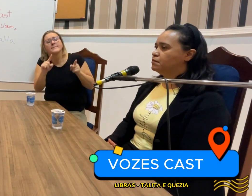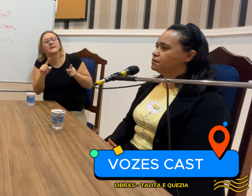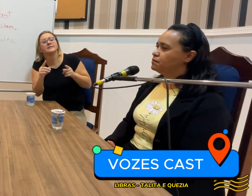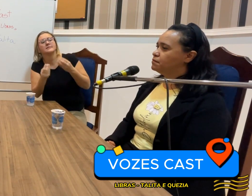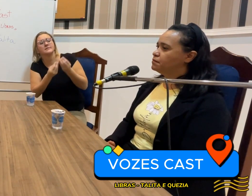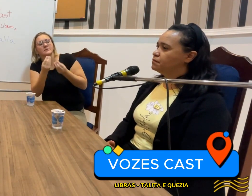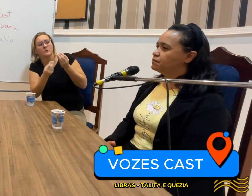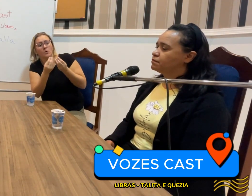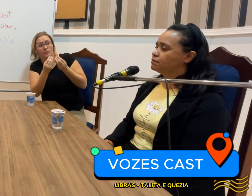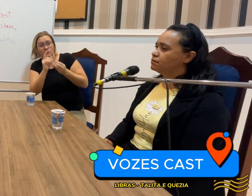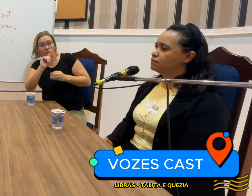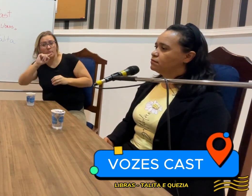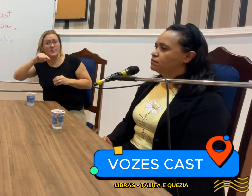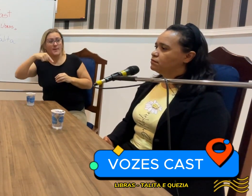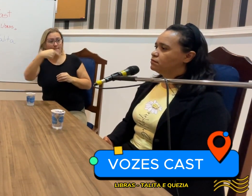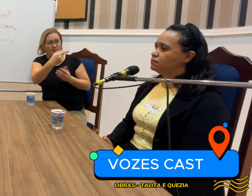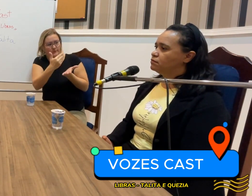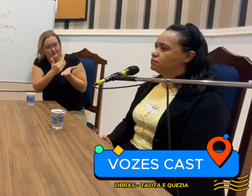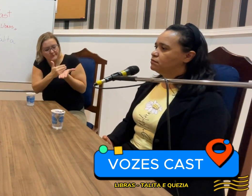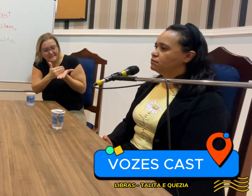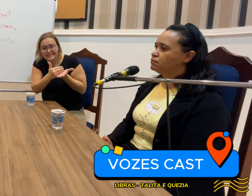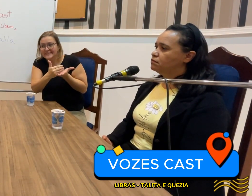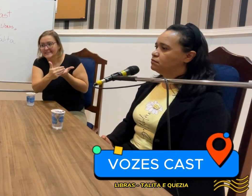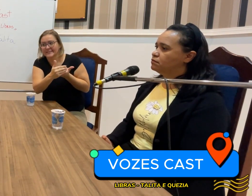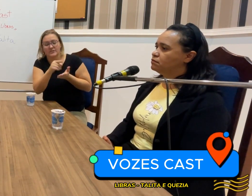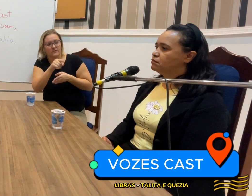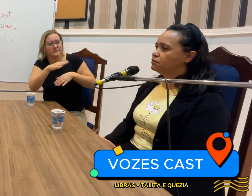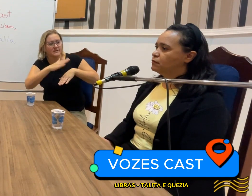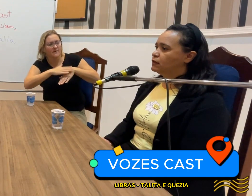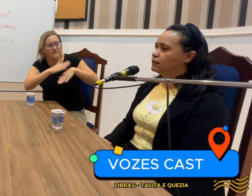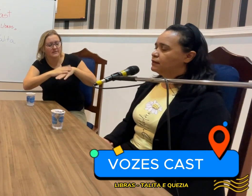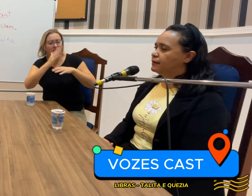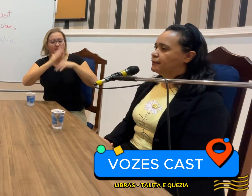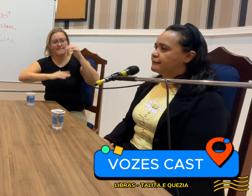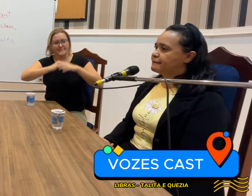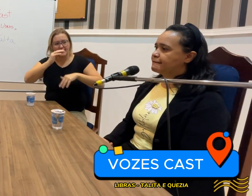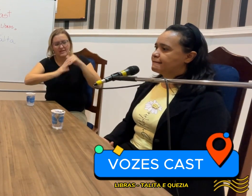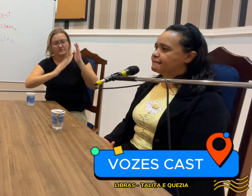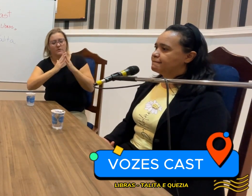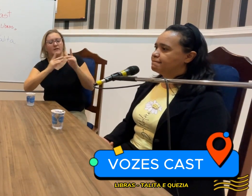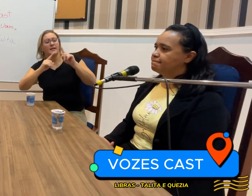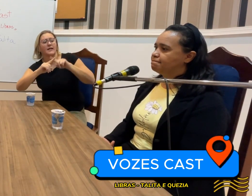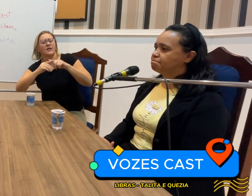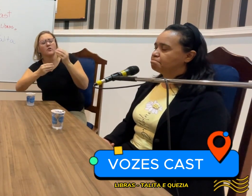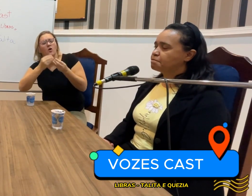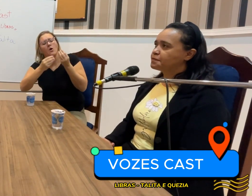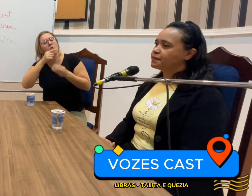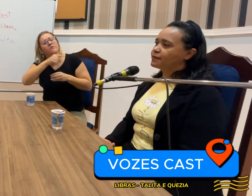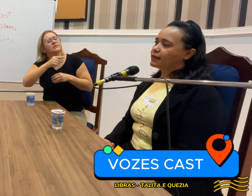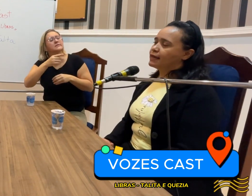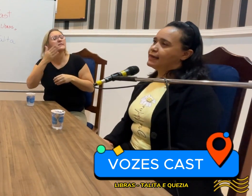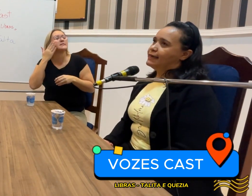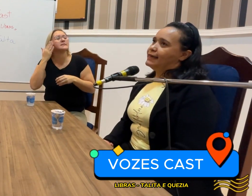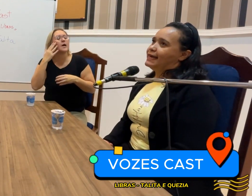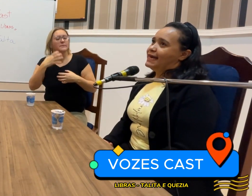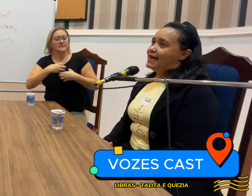o início de você colocar isso em prática dentro das igrejas? Quando você sentiu essa